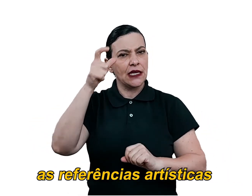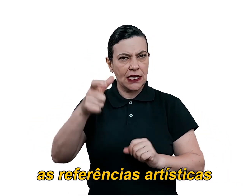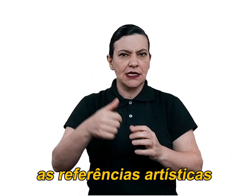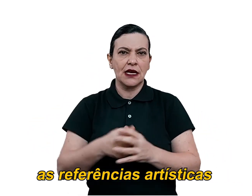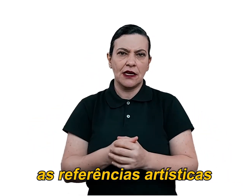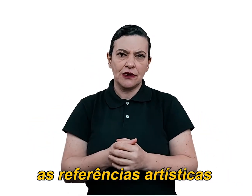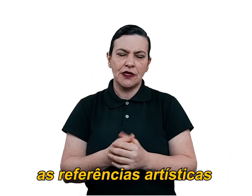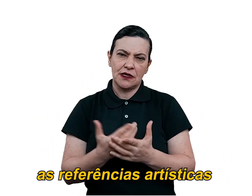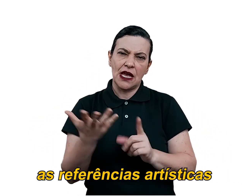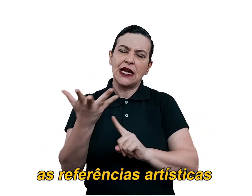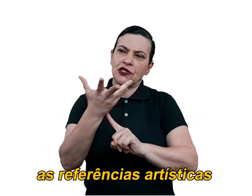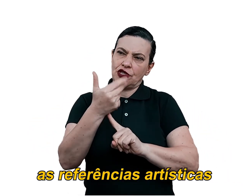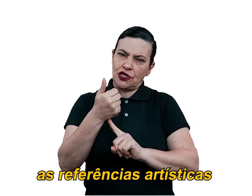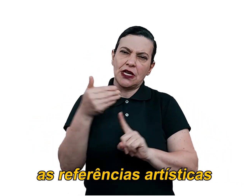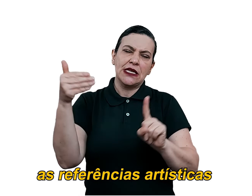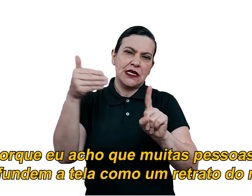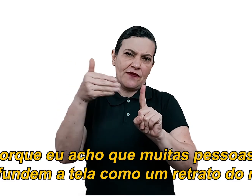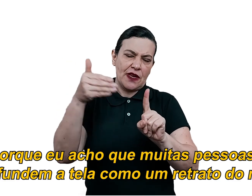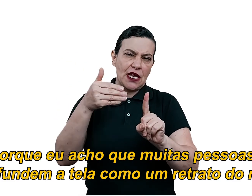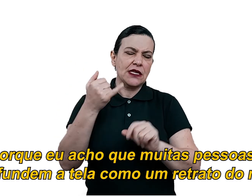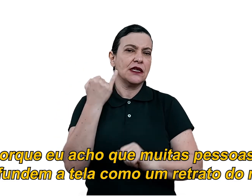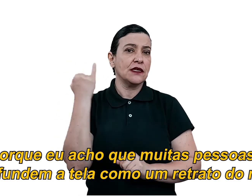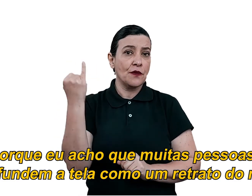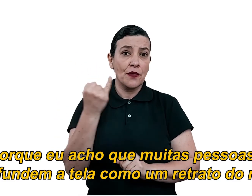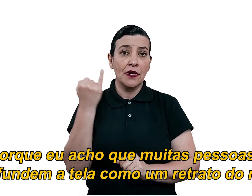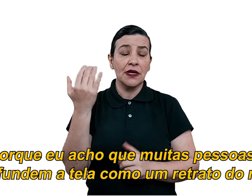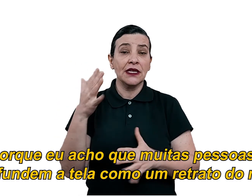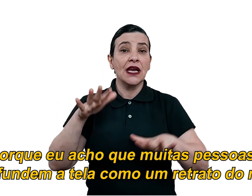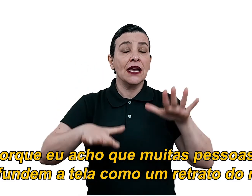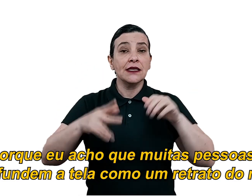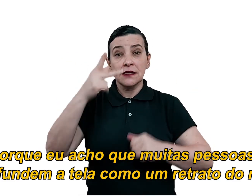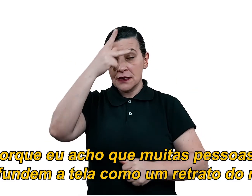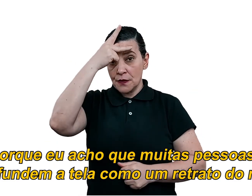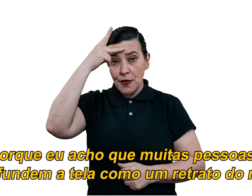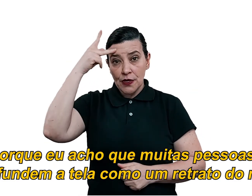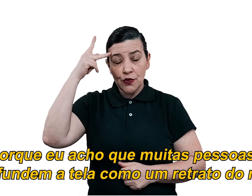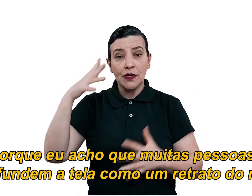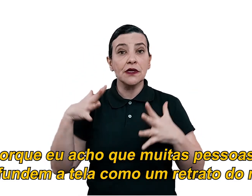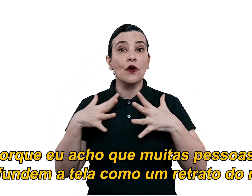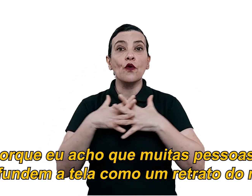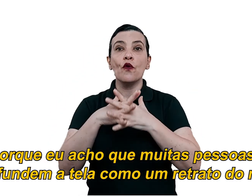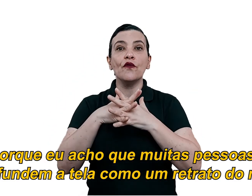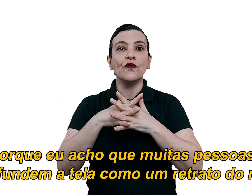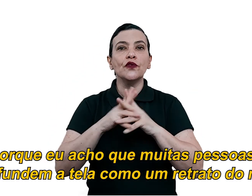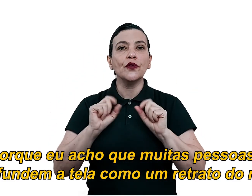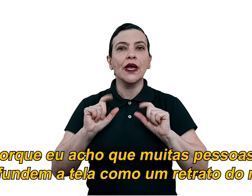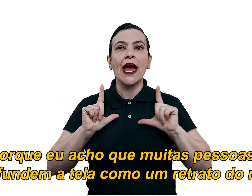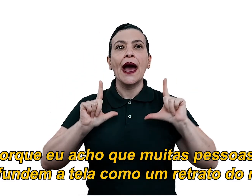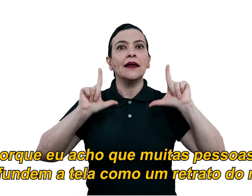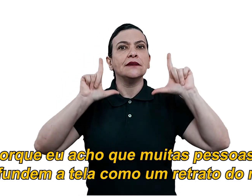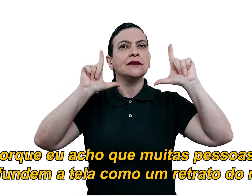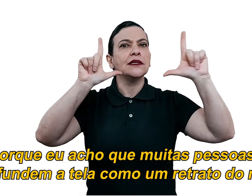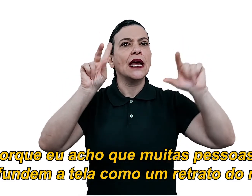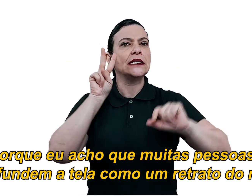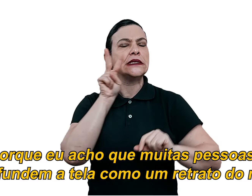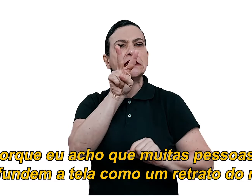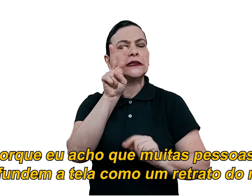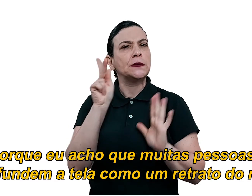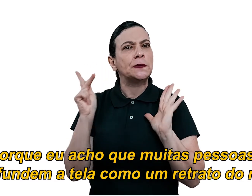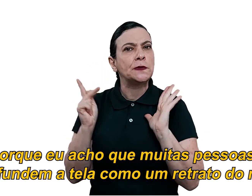as referências artísticas, porque eu acho que muitas pessoas confundem a tela como um retrato do real, né,